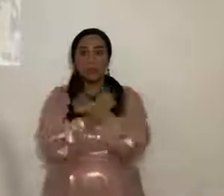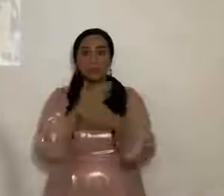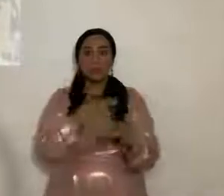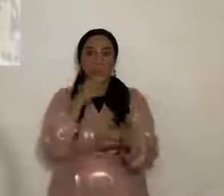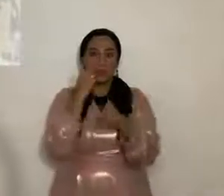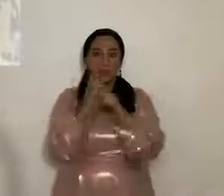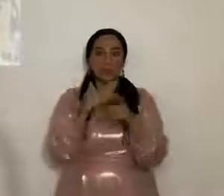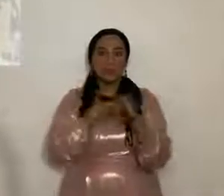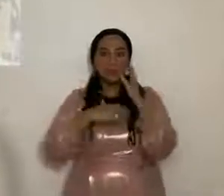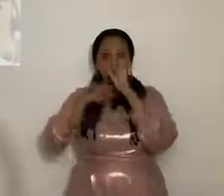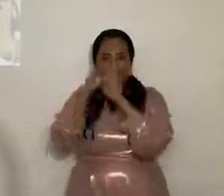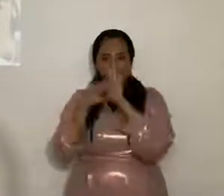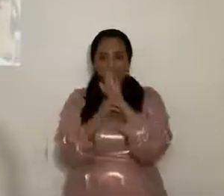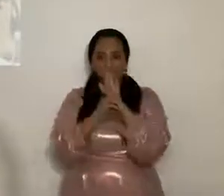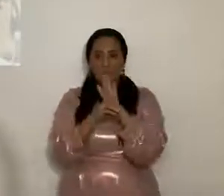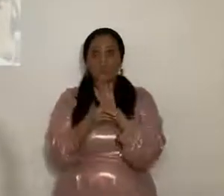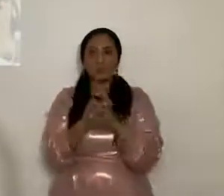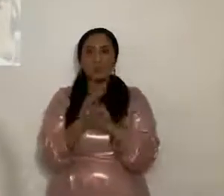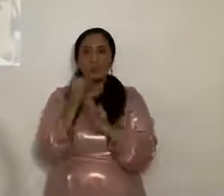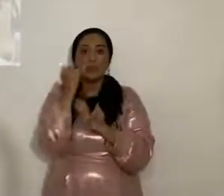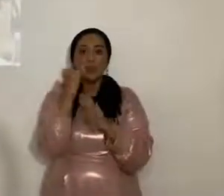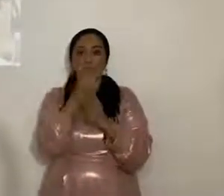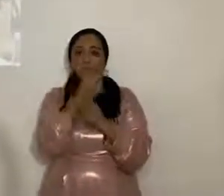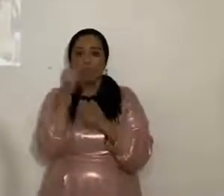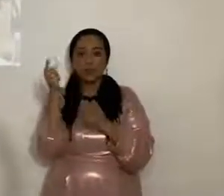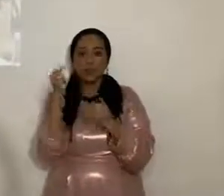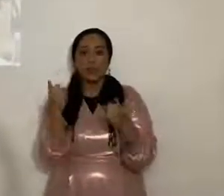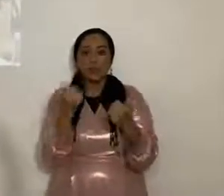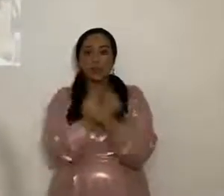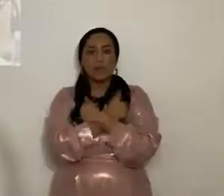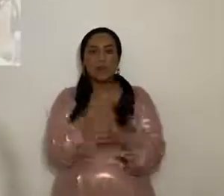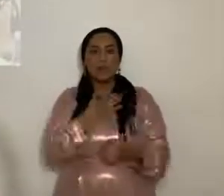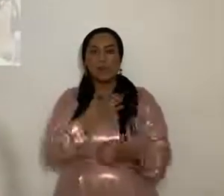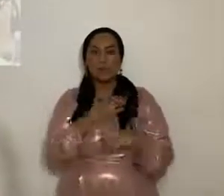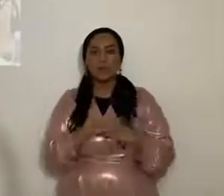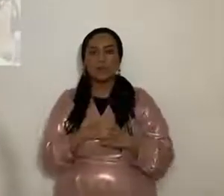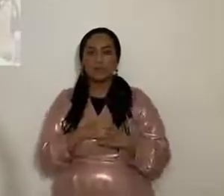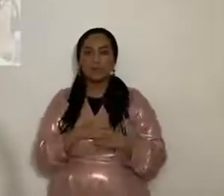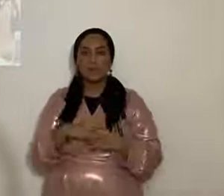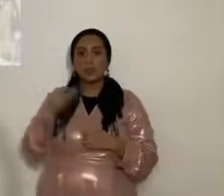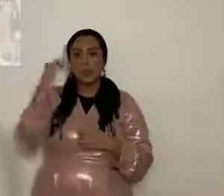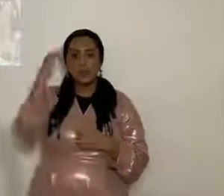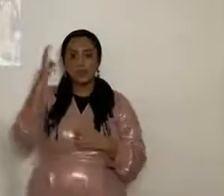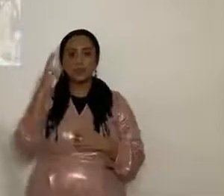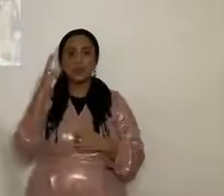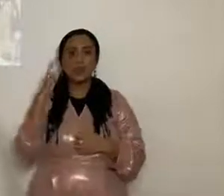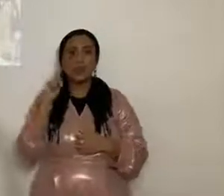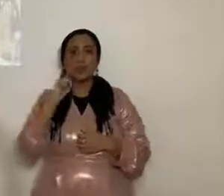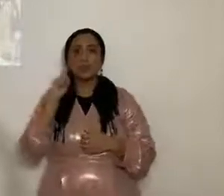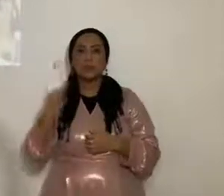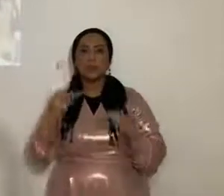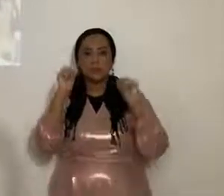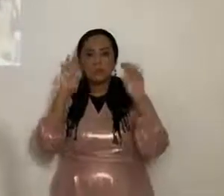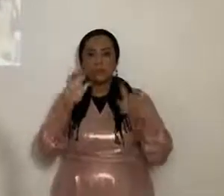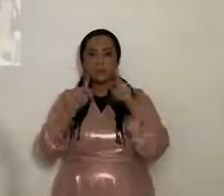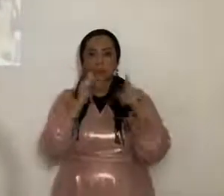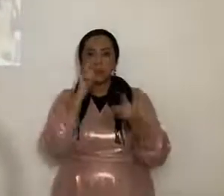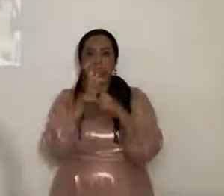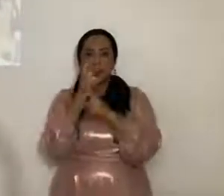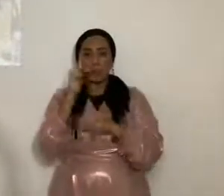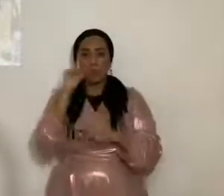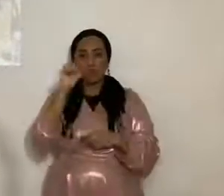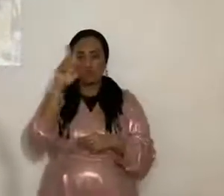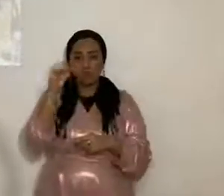mis mandamientos. Si me amáis. Aleluya. Entonces, Yahweh envía bendición a los que guardan la